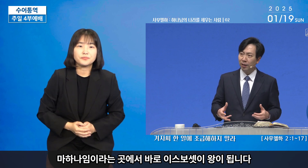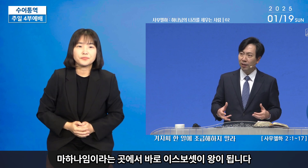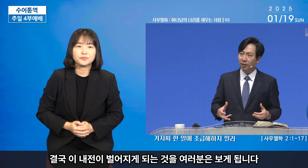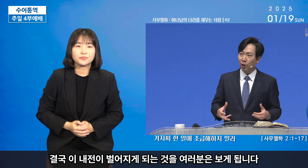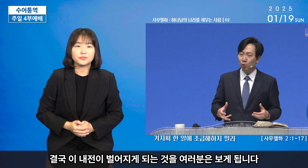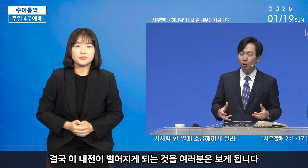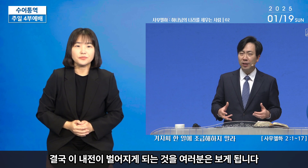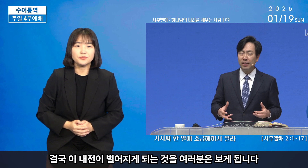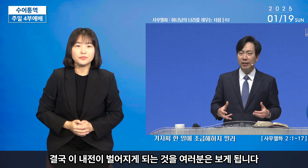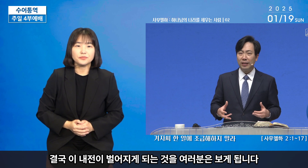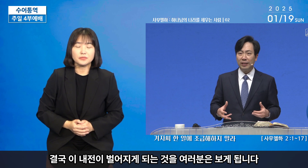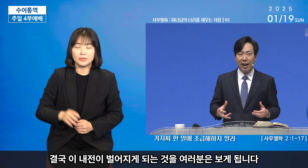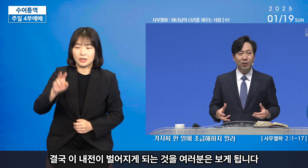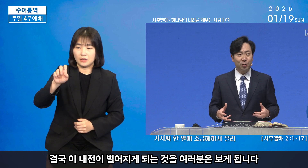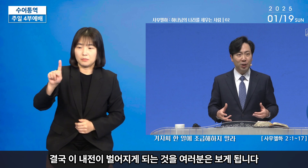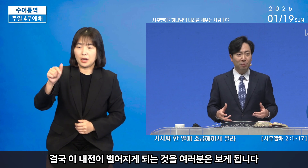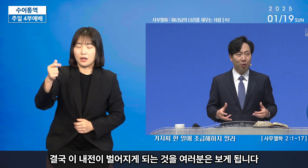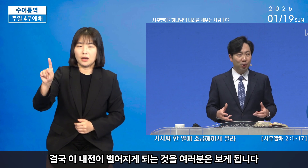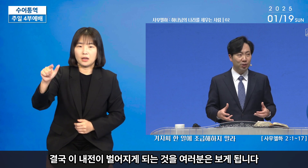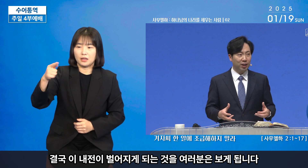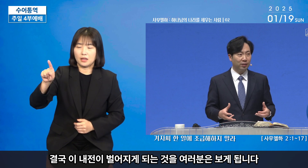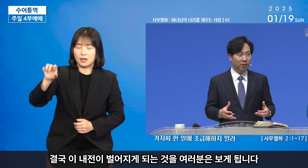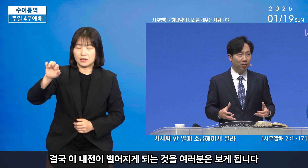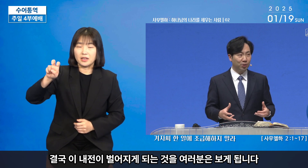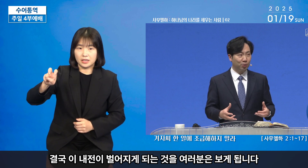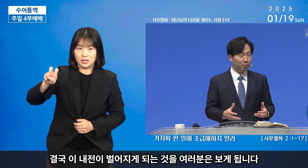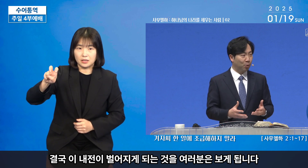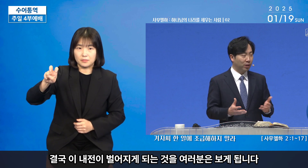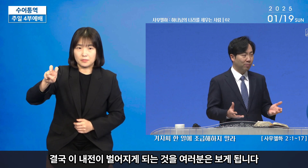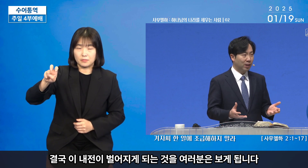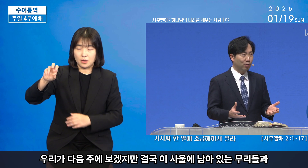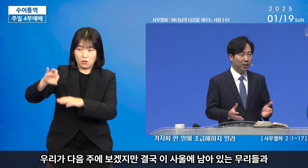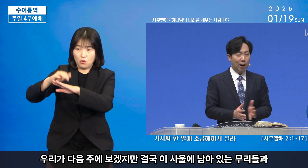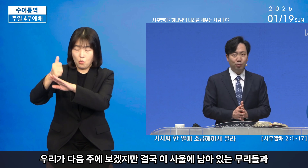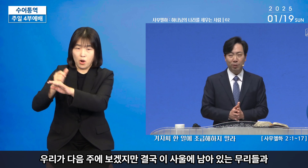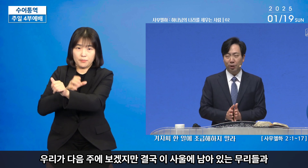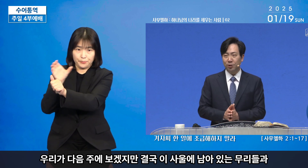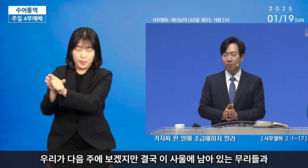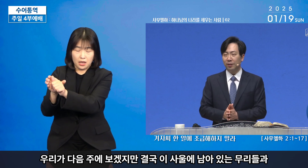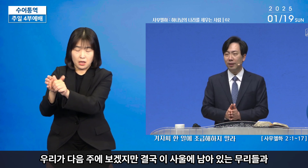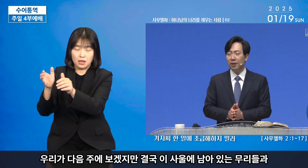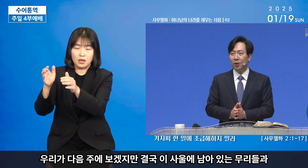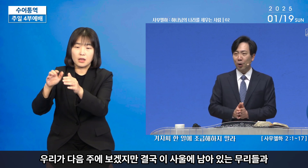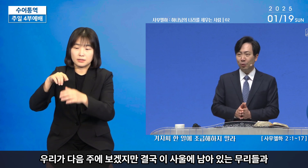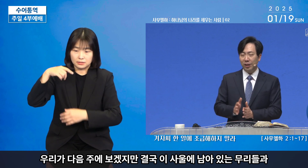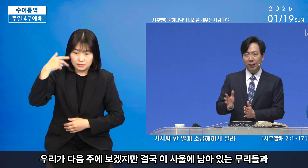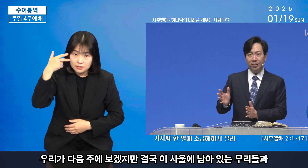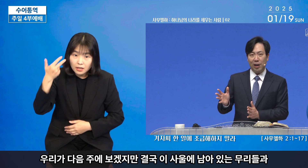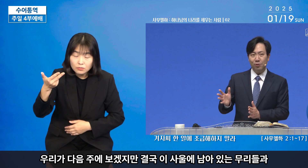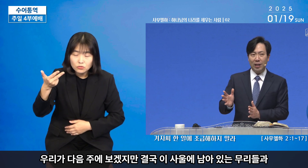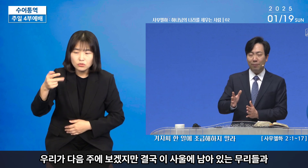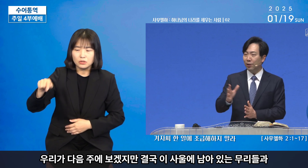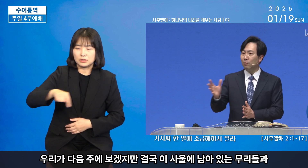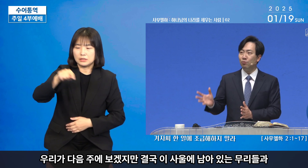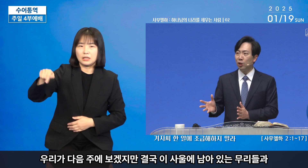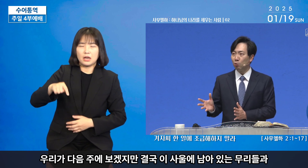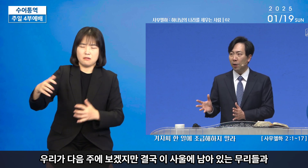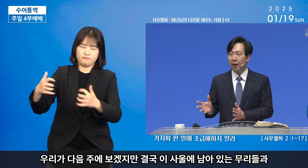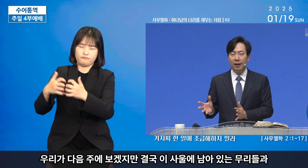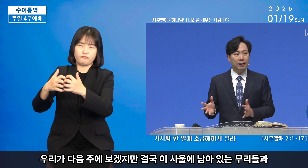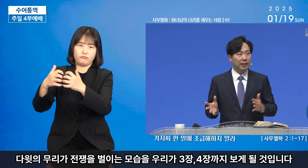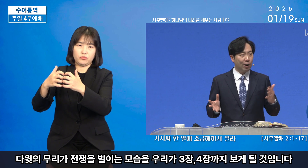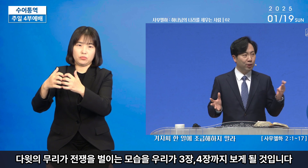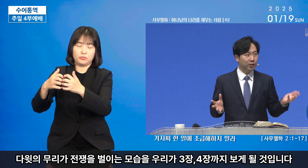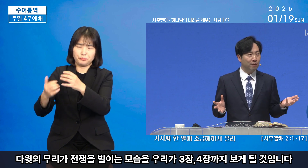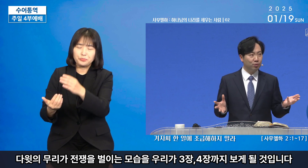됩니다. 결국 이 내전이 벌어지게 되는 것을 여러분 보게 됩니다. 우리가 다음 주에 보겠지만 결국 이 사울에 남아있는